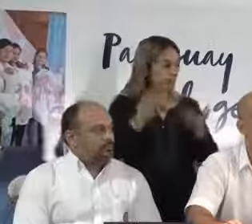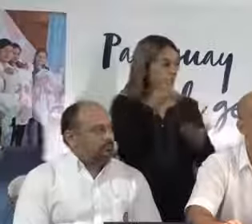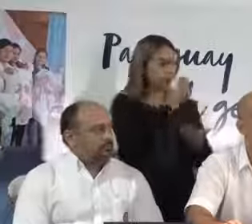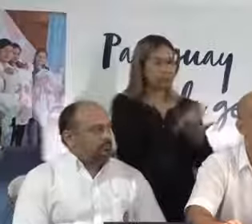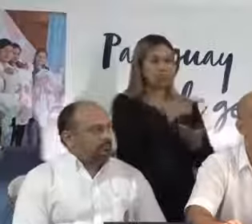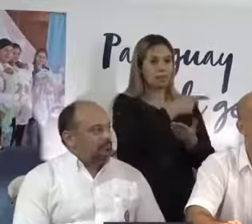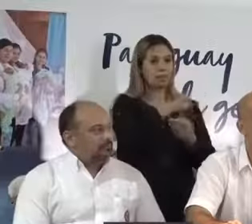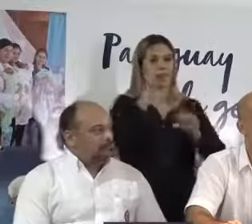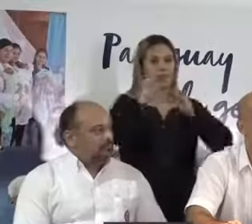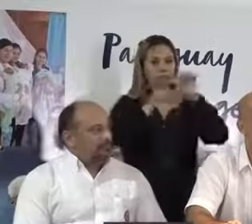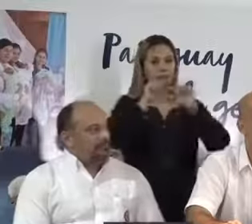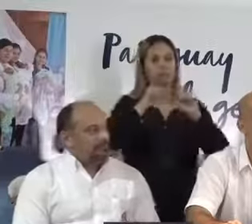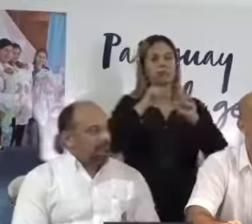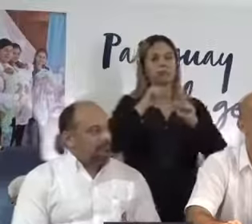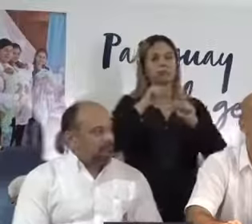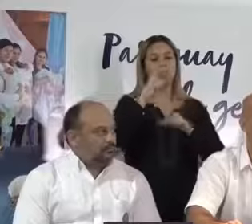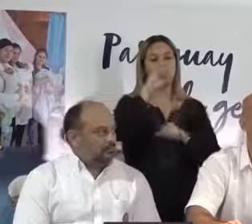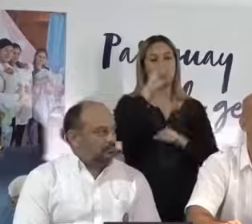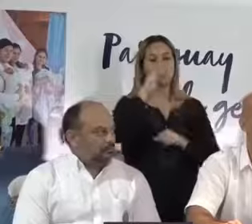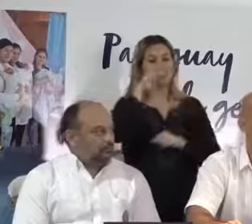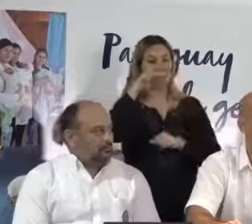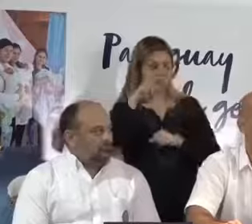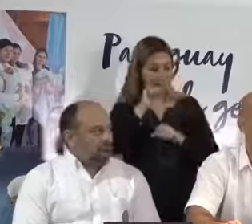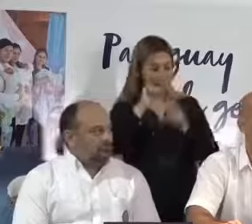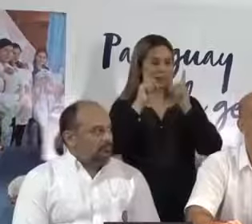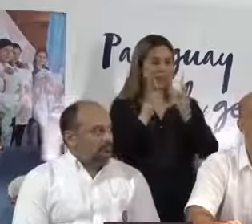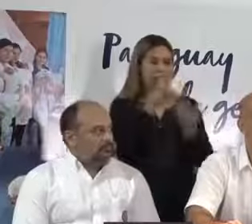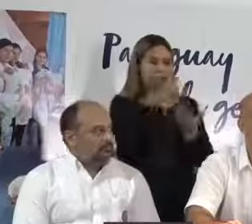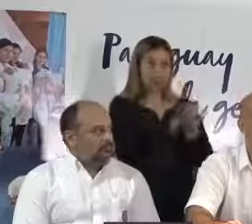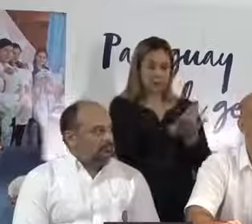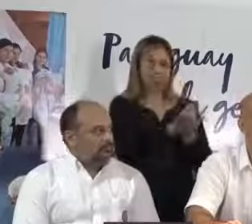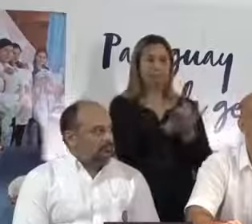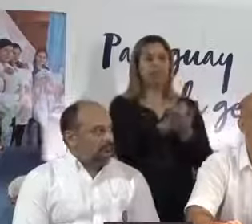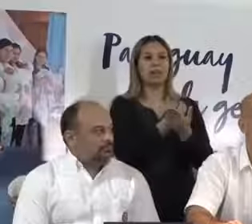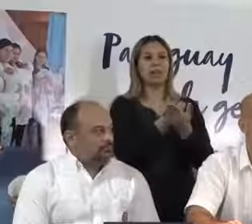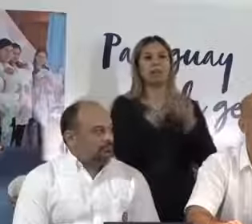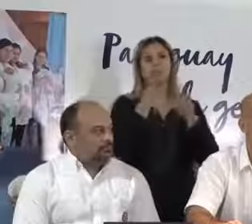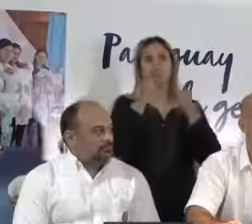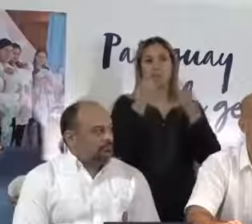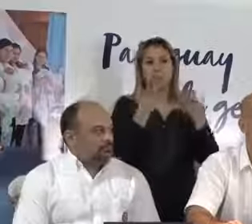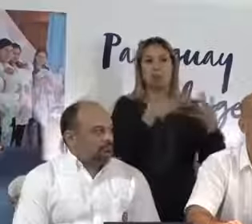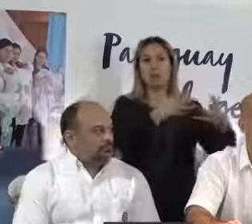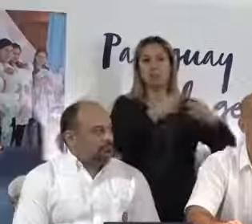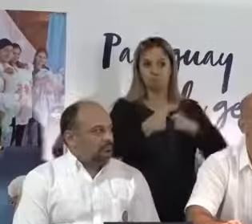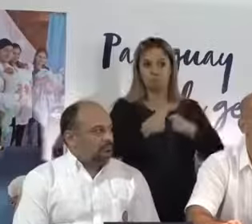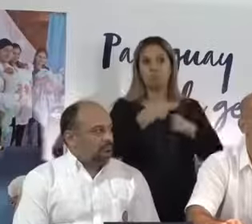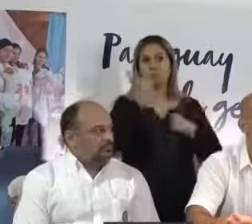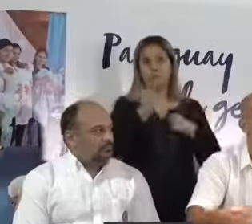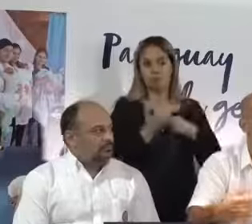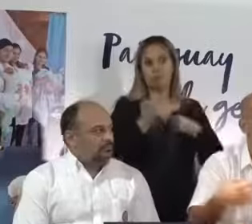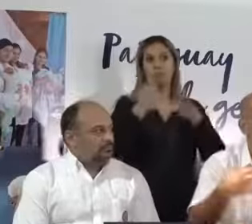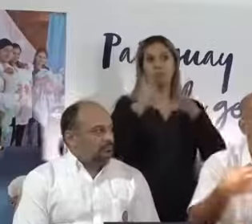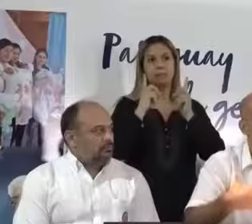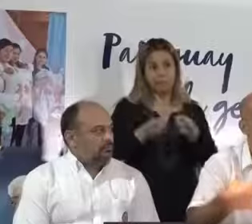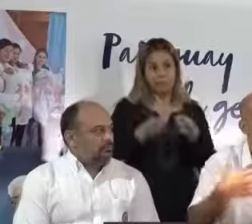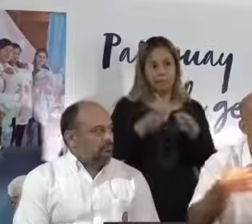de la Organización Panamericana de la Salud. Solo en esta semana hemos recibido un importante lote de